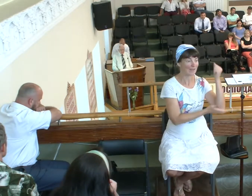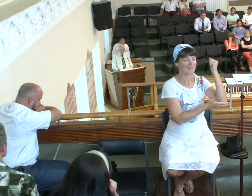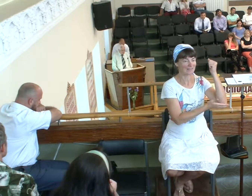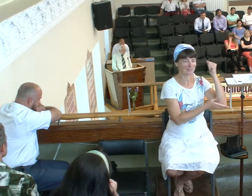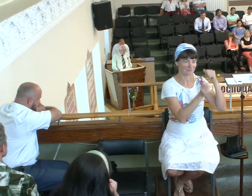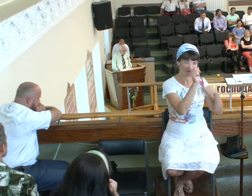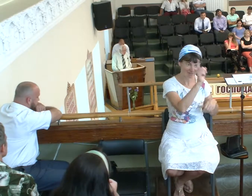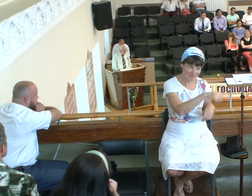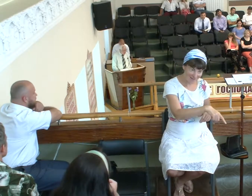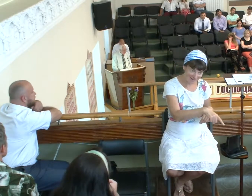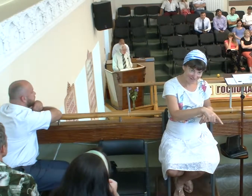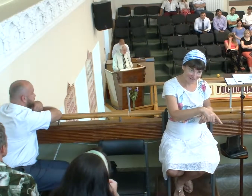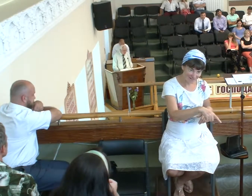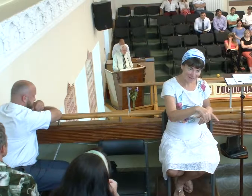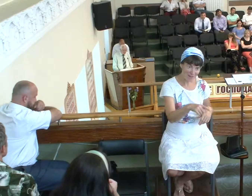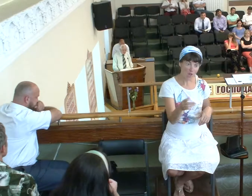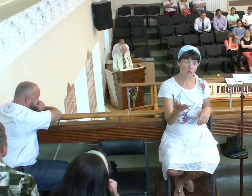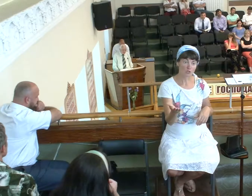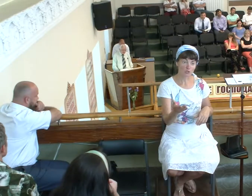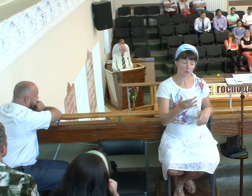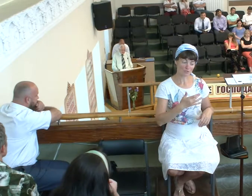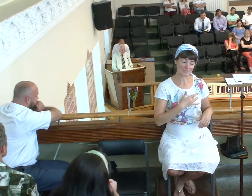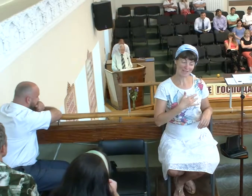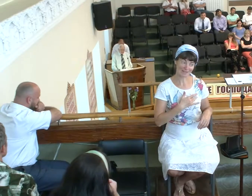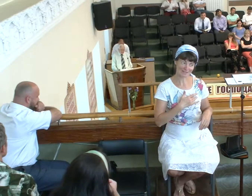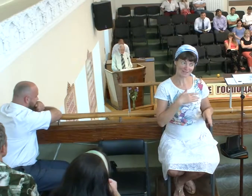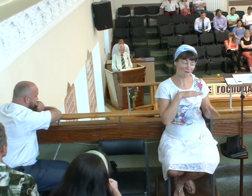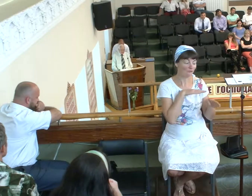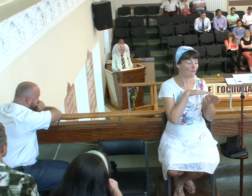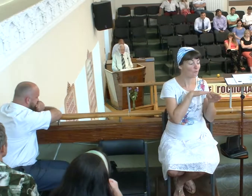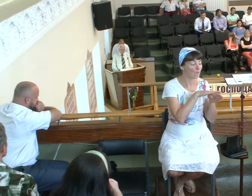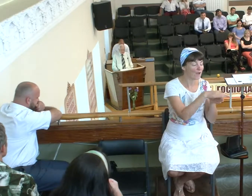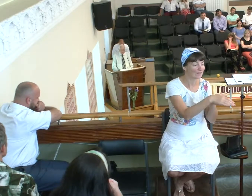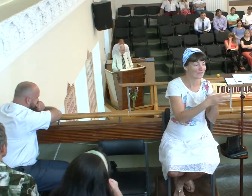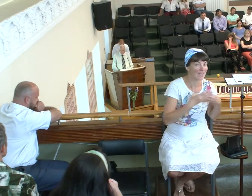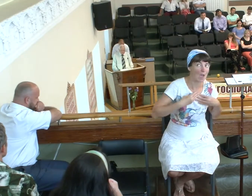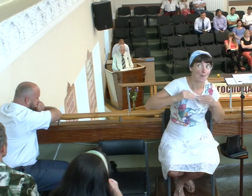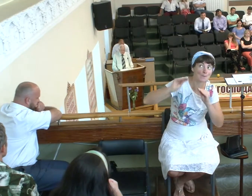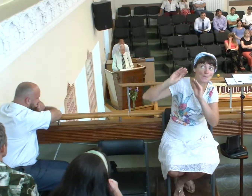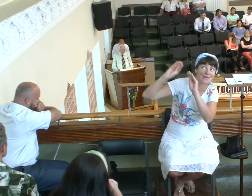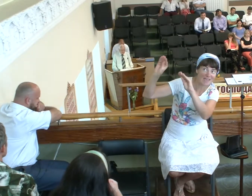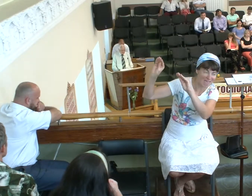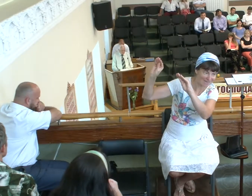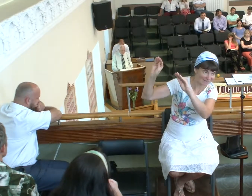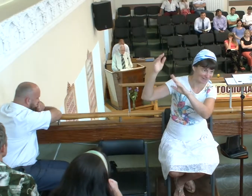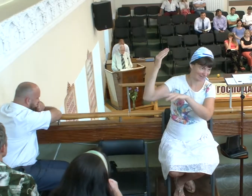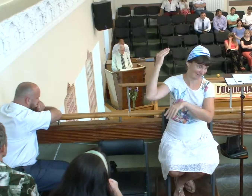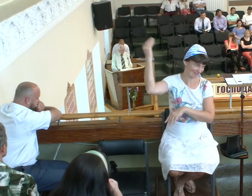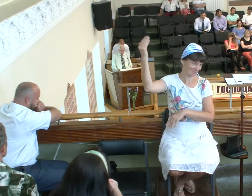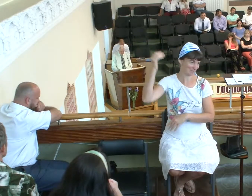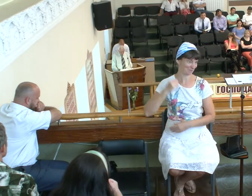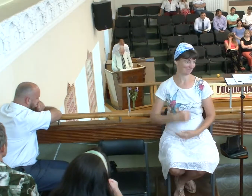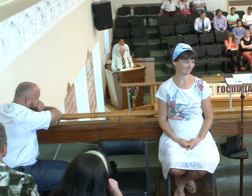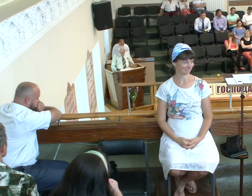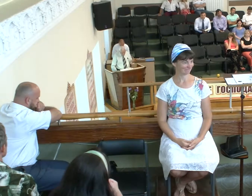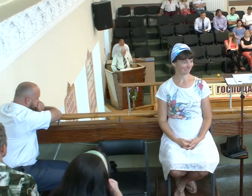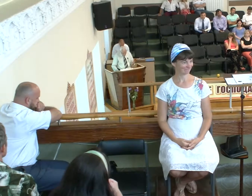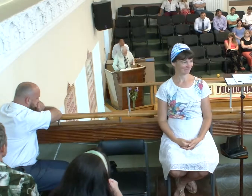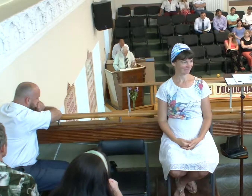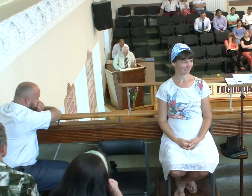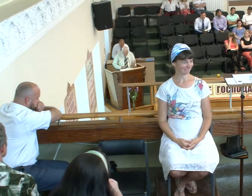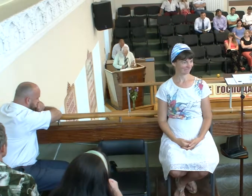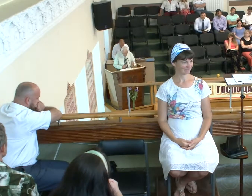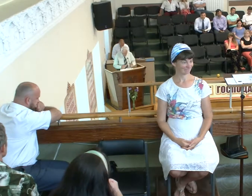предано кому? Ему. Чье сердце вполне предано Ему. И